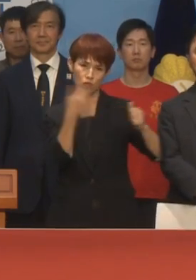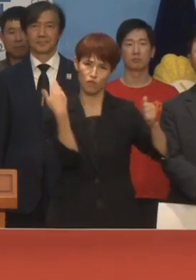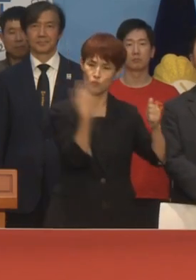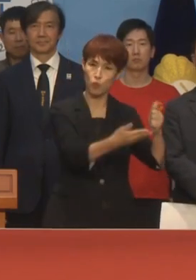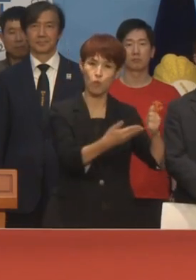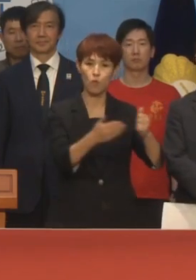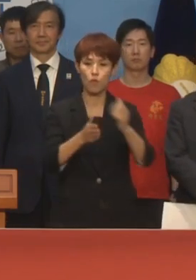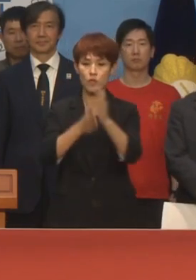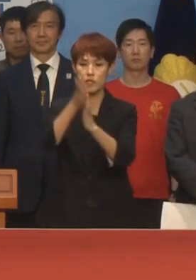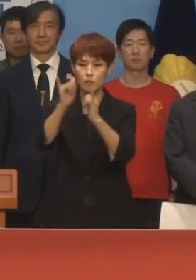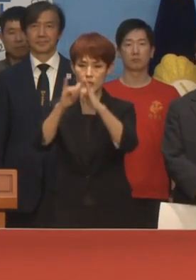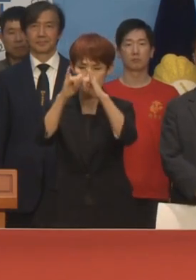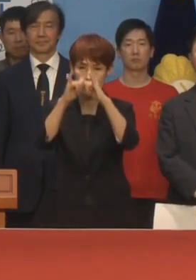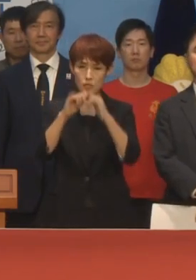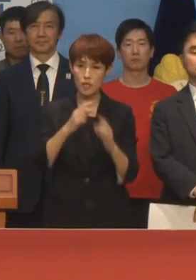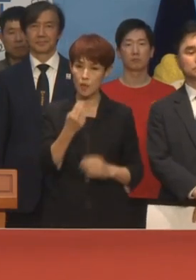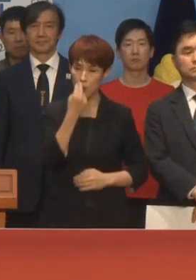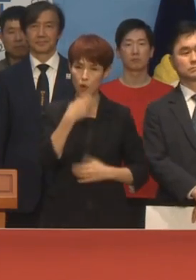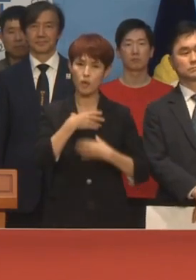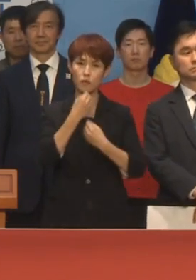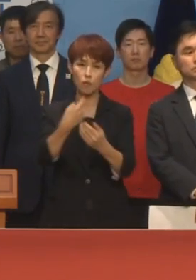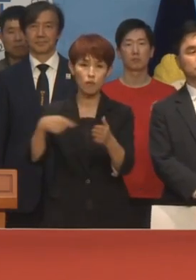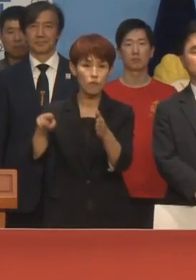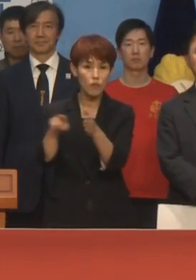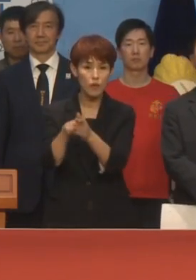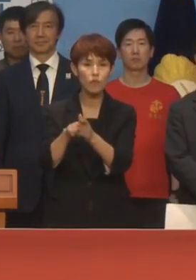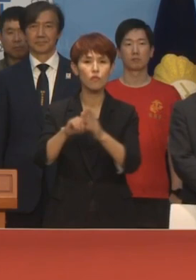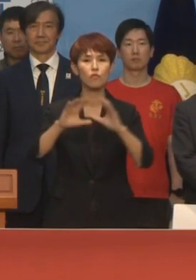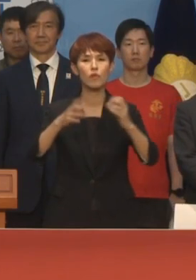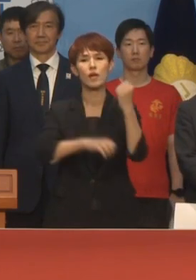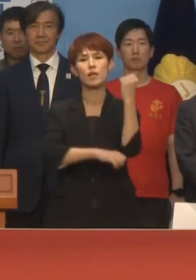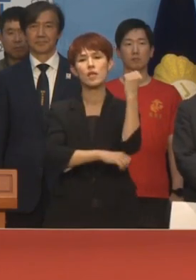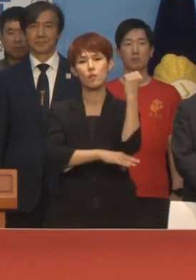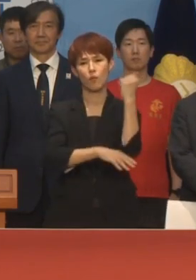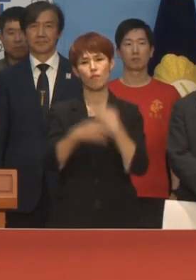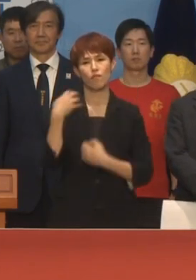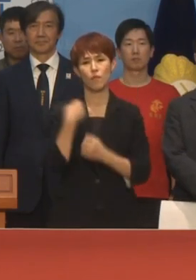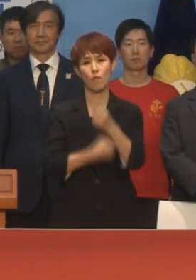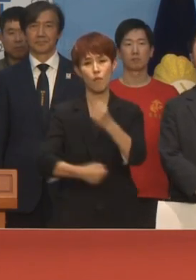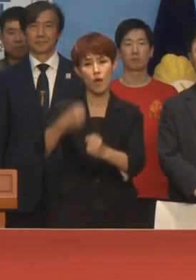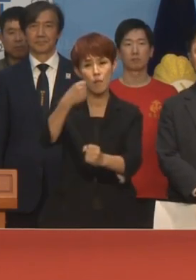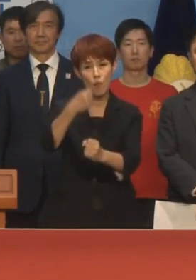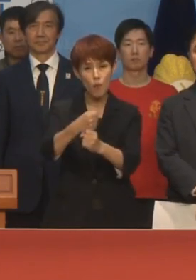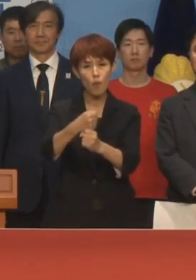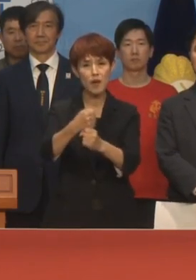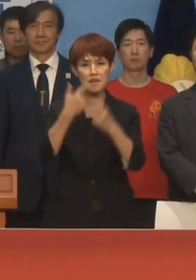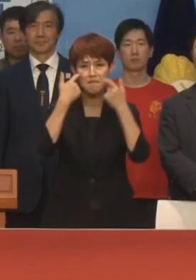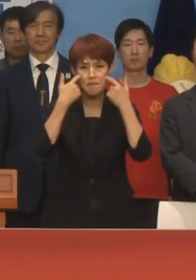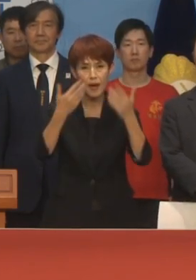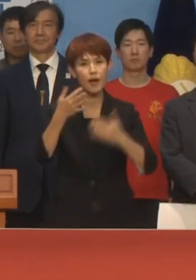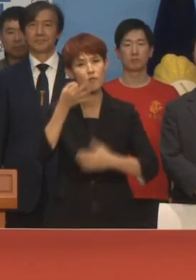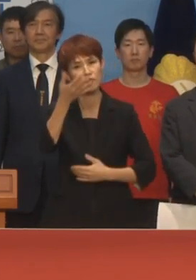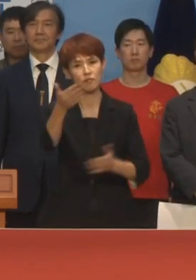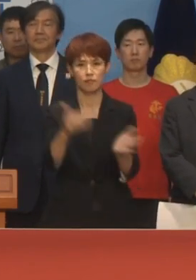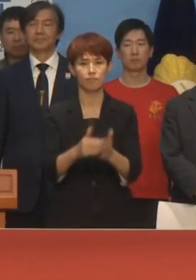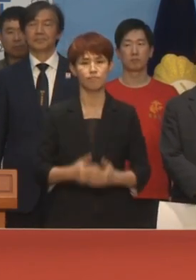시민의 생명과 안전을 지키는 국가의 기본 책무를 회복하는 선거임을 분명히